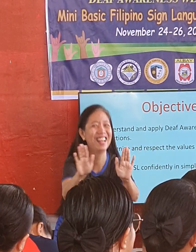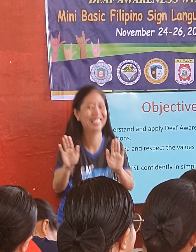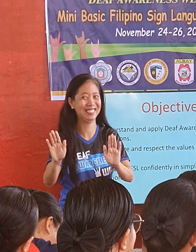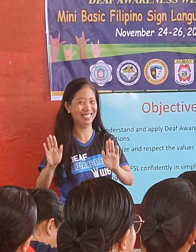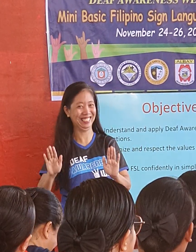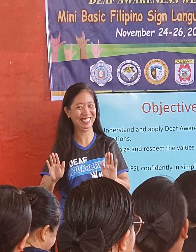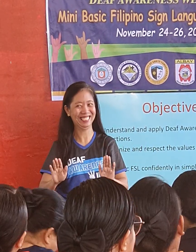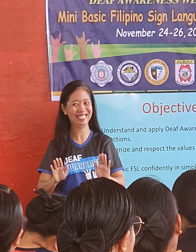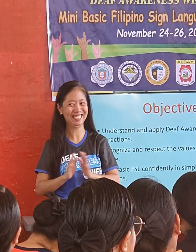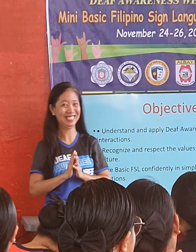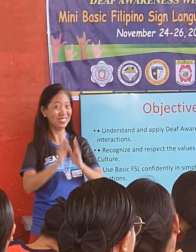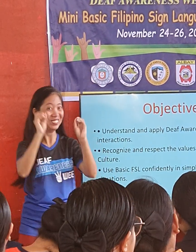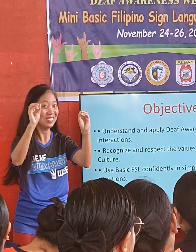relax lang. Okay?